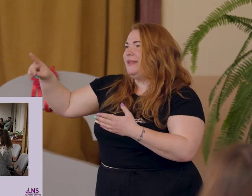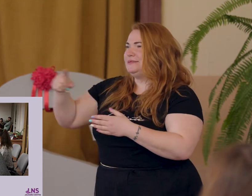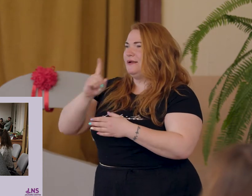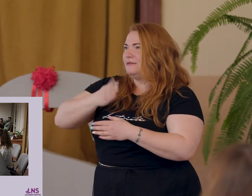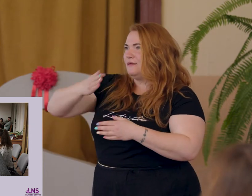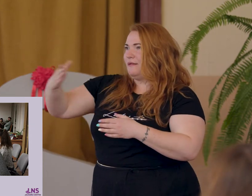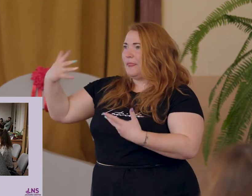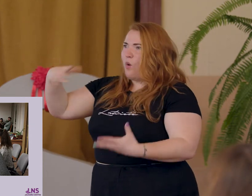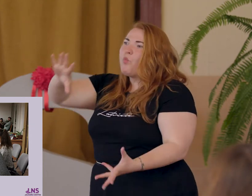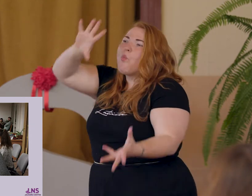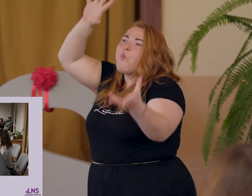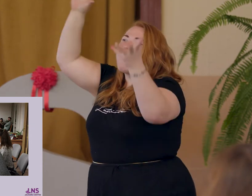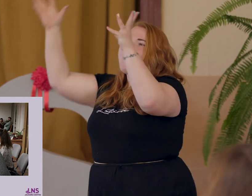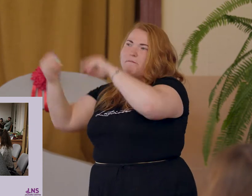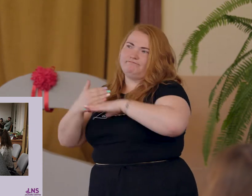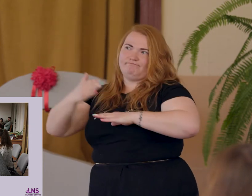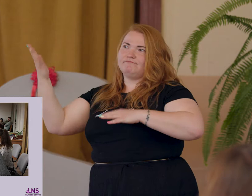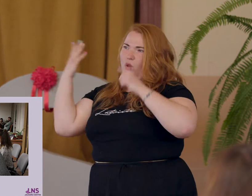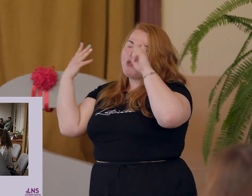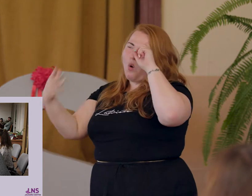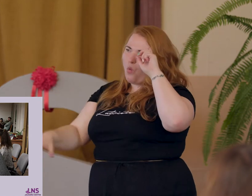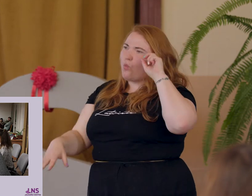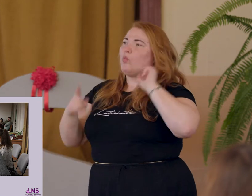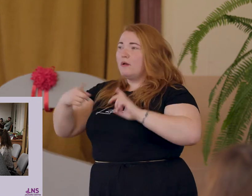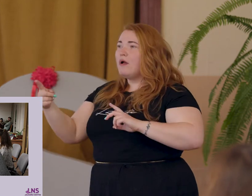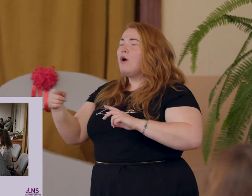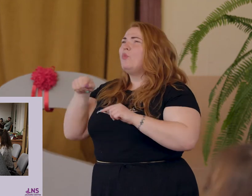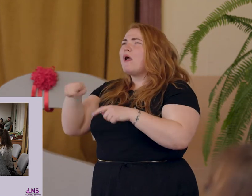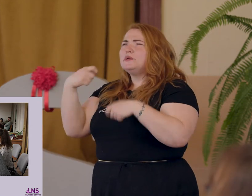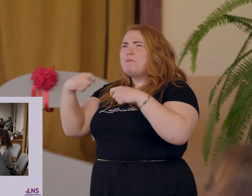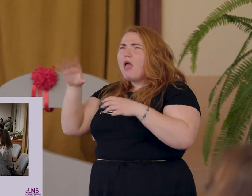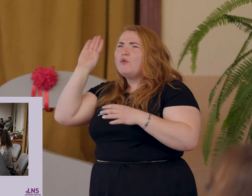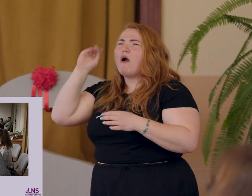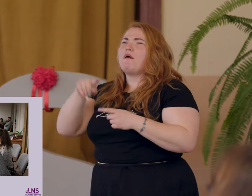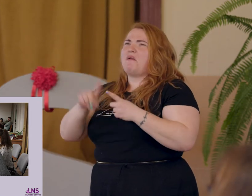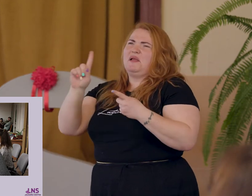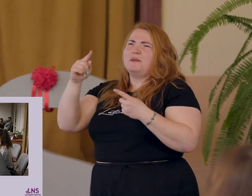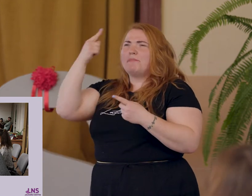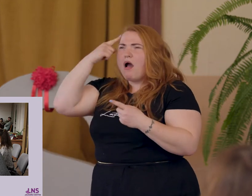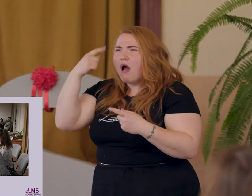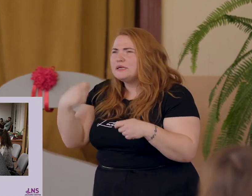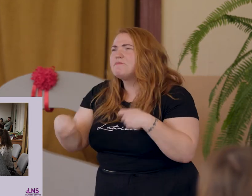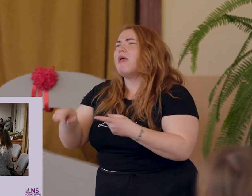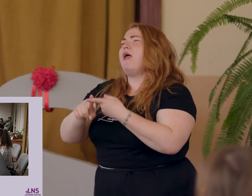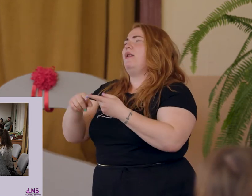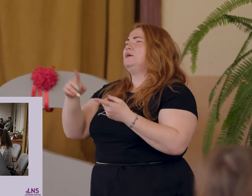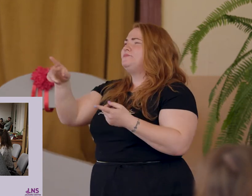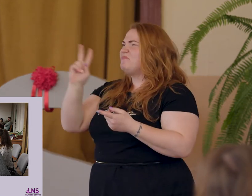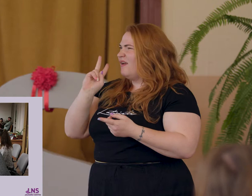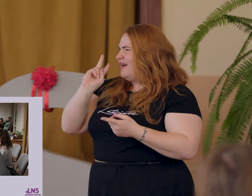spēlētāji katru mēnesi reizi. Mums jau 40 reizi notiek kopumā jau vairāk. Bet tajā spēļu vakarā ir visāds